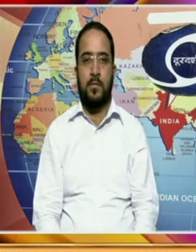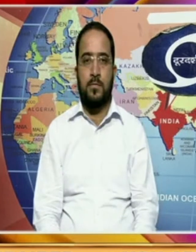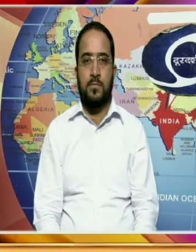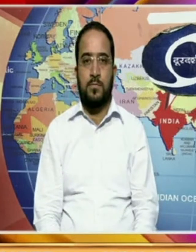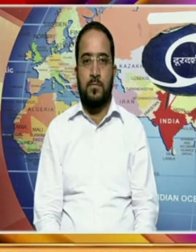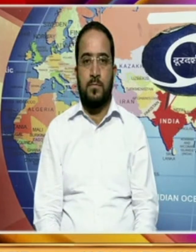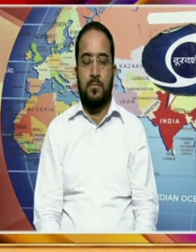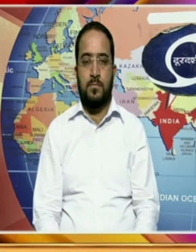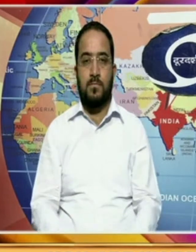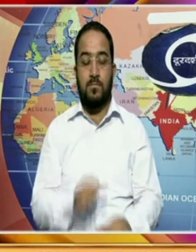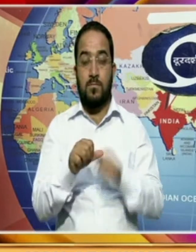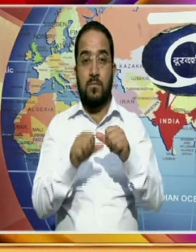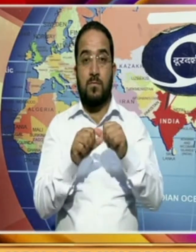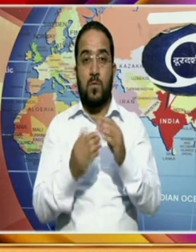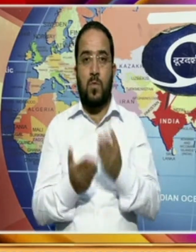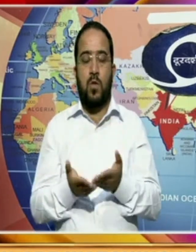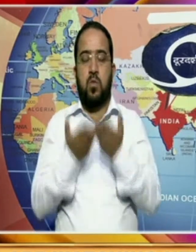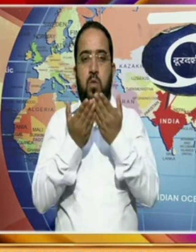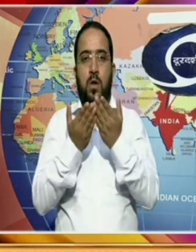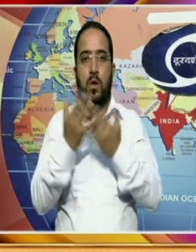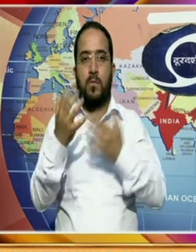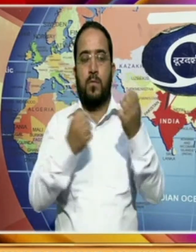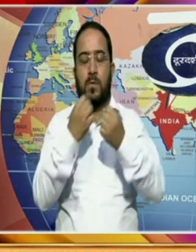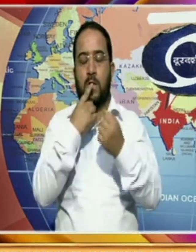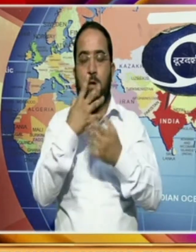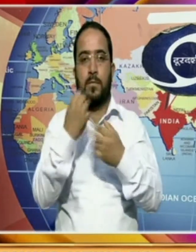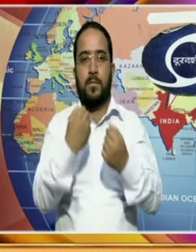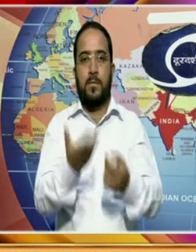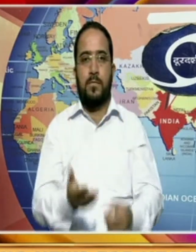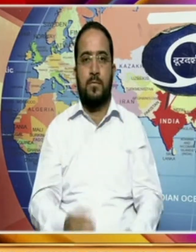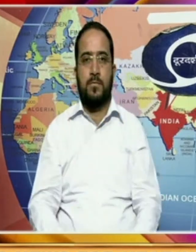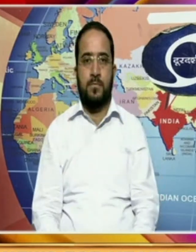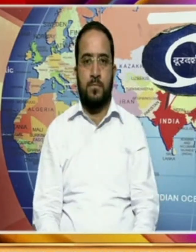कि वह इजाफी खरीदारी के हदफ को हासिल करने के लिए